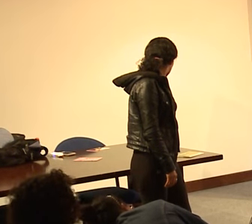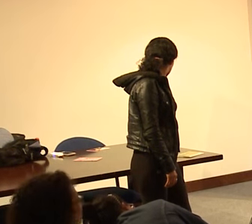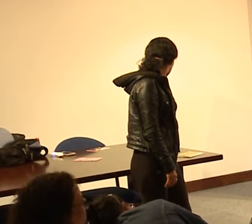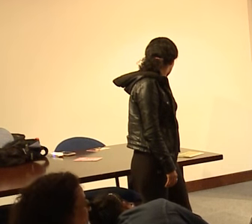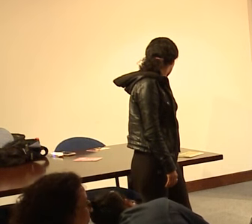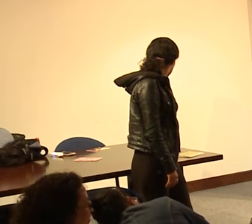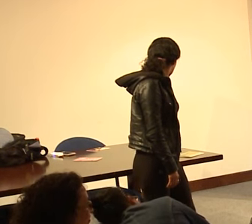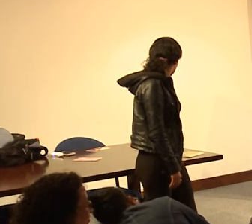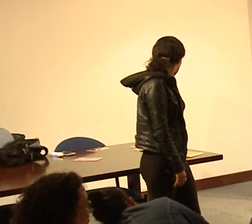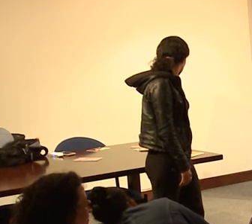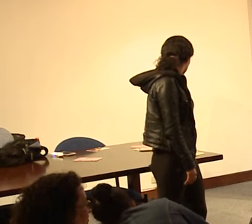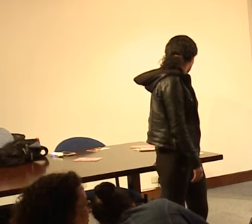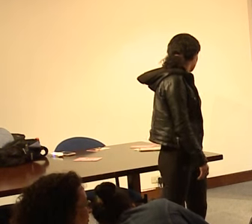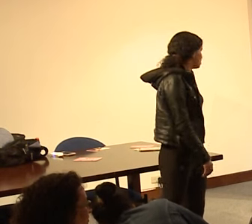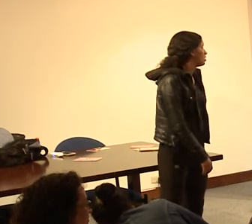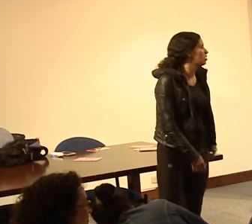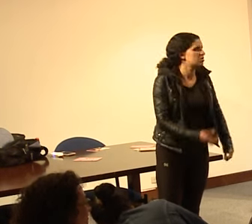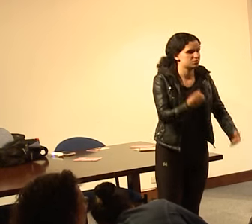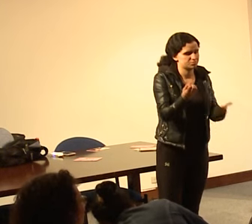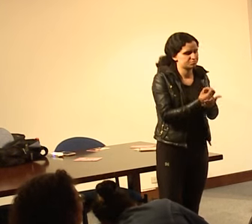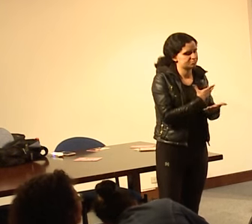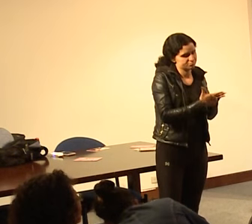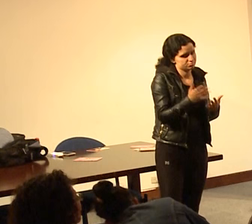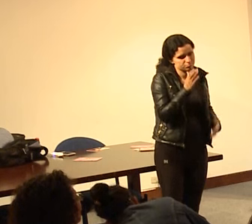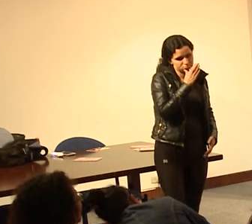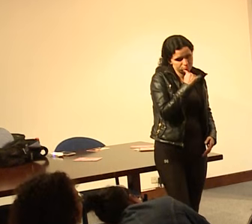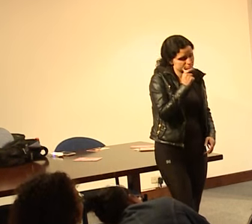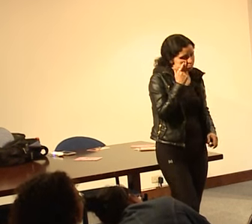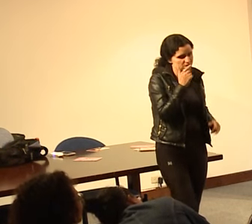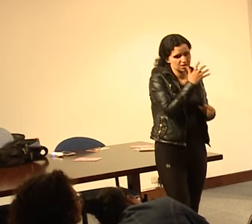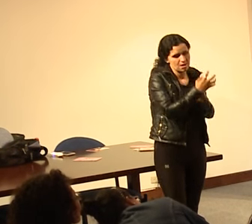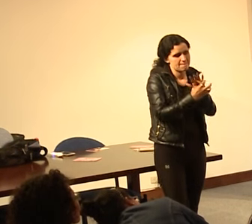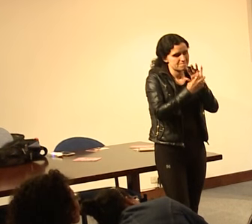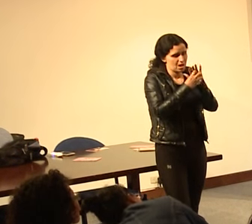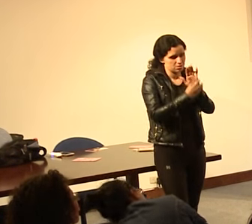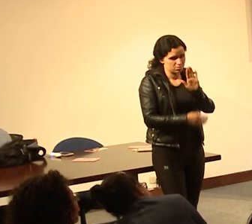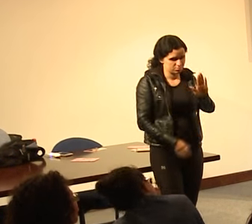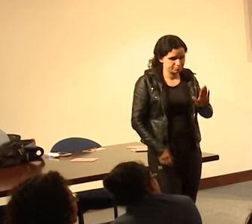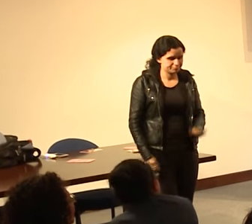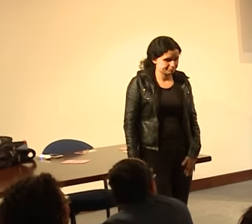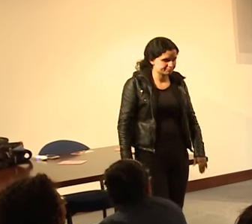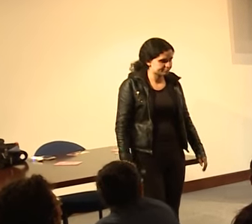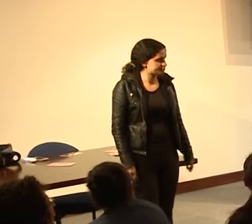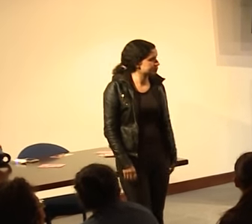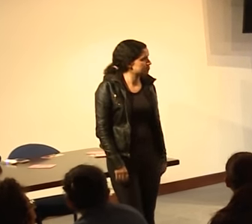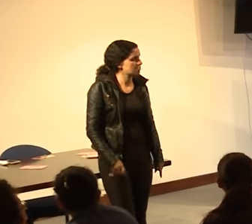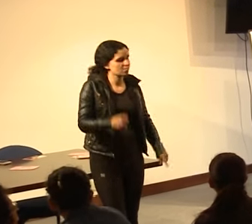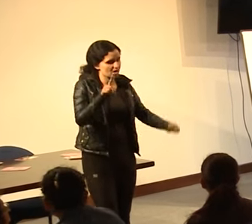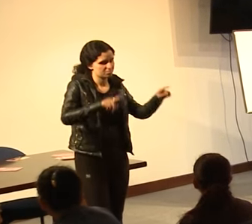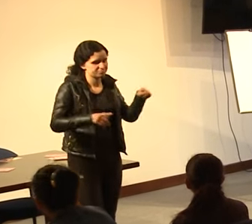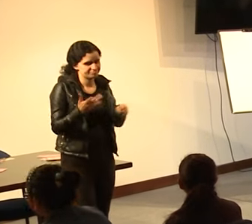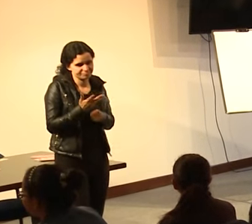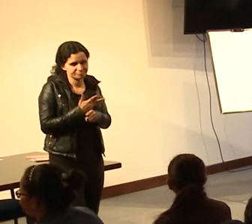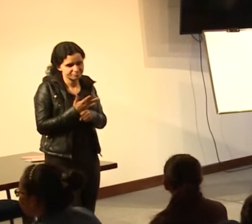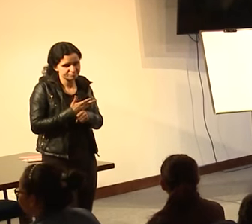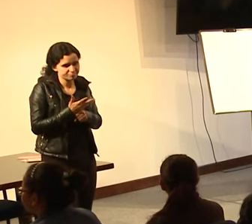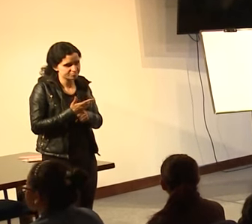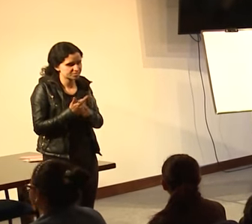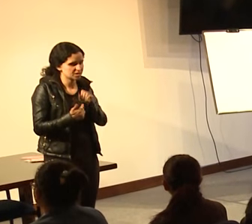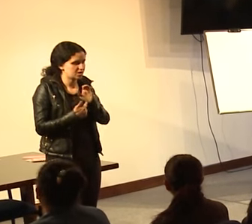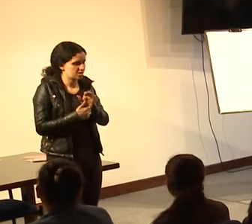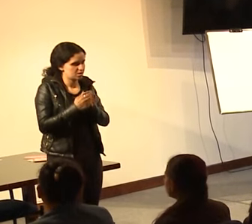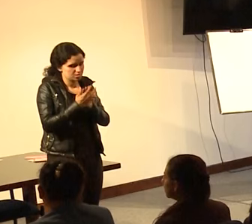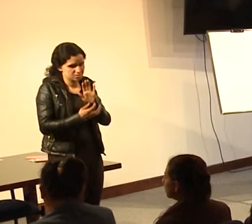en PowerPoint ni nada de eso. Traje unas imágenes, obras de algunos artistas que tengo en